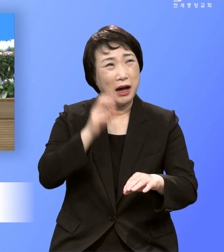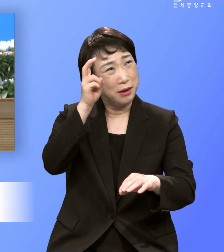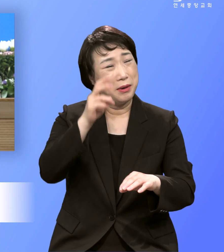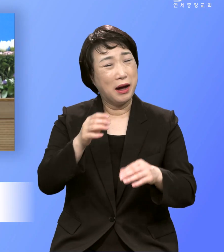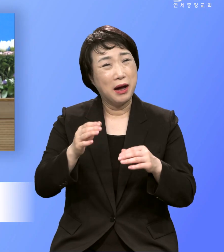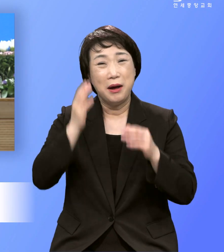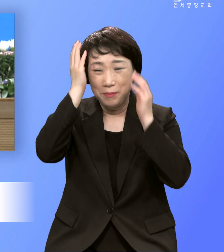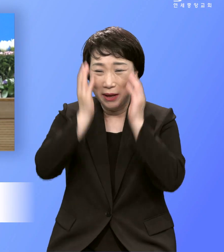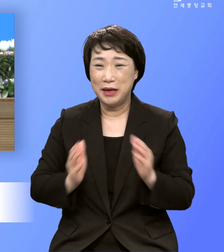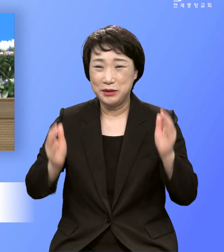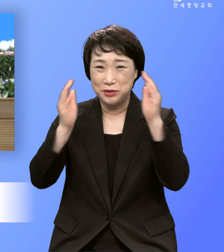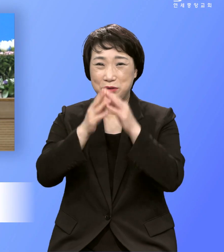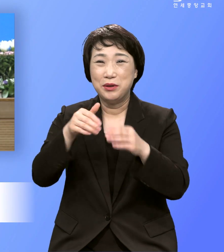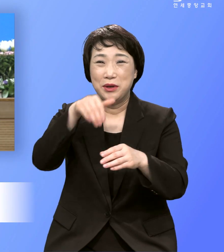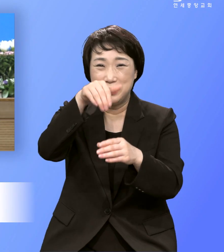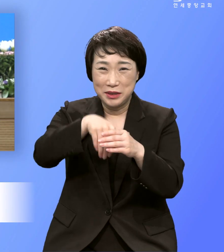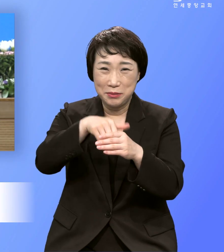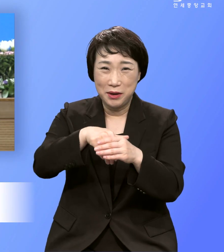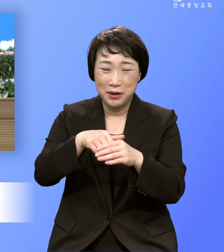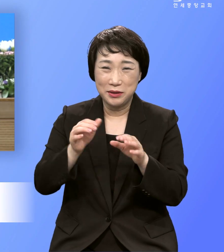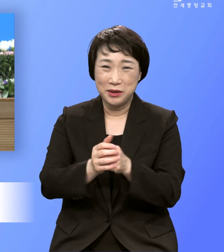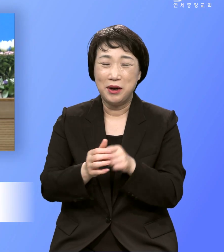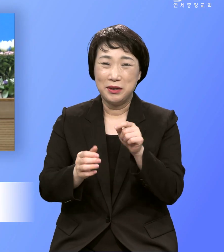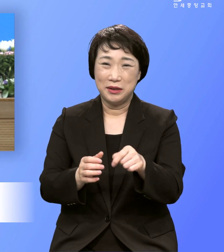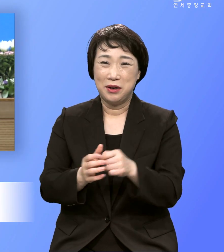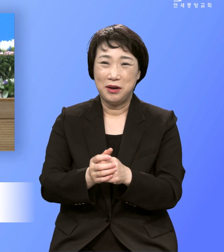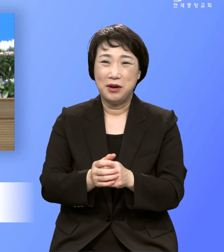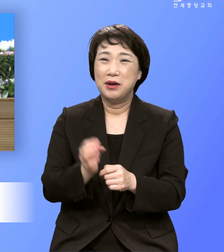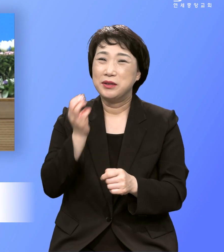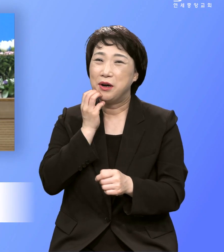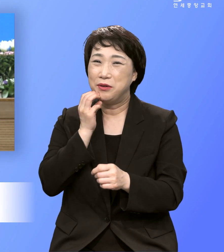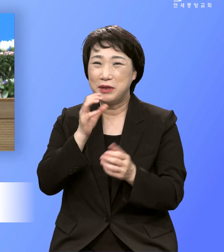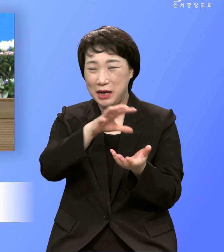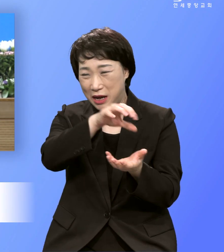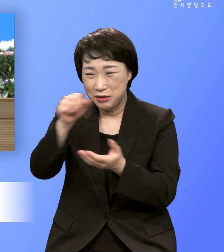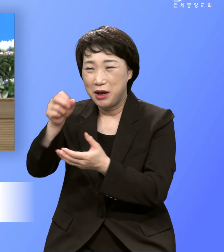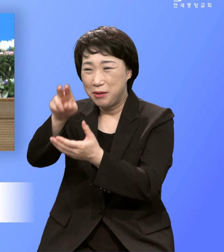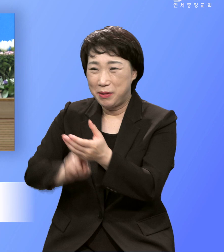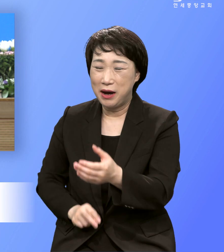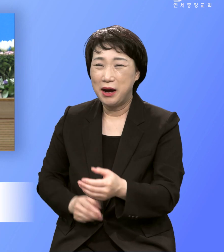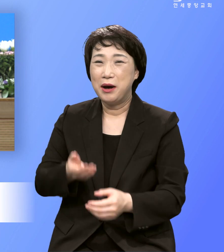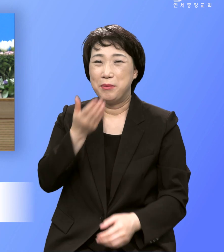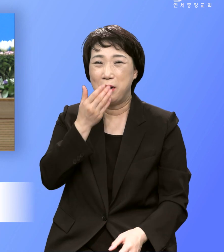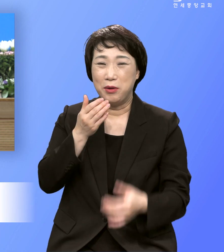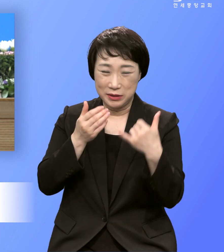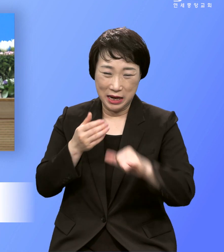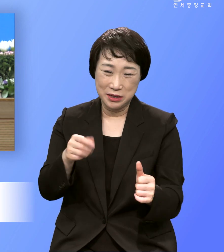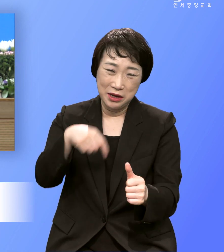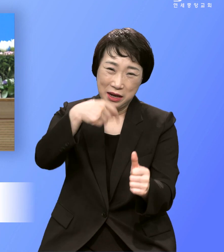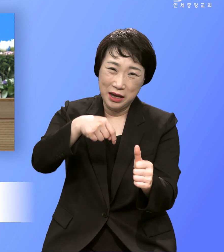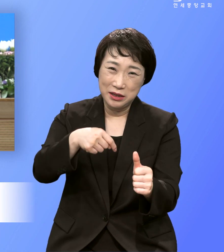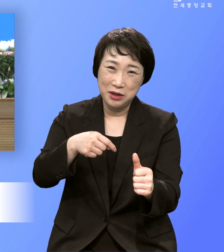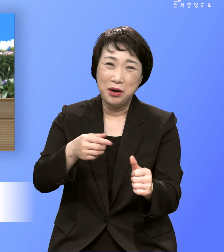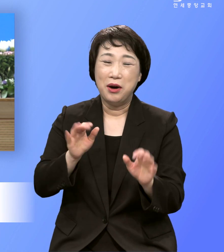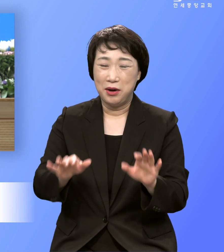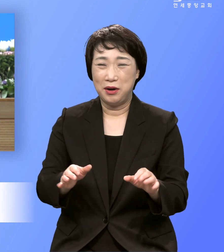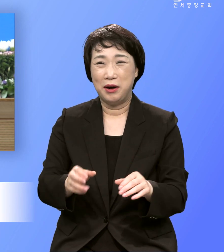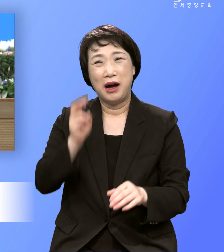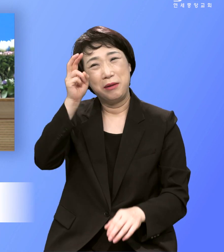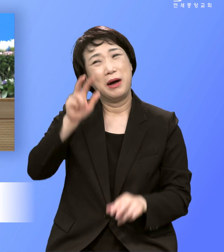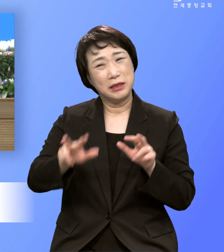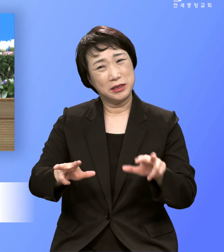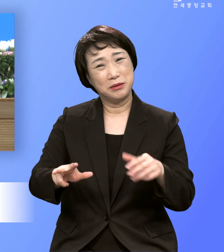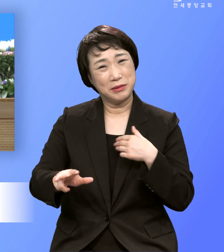배추 포기 이만한 거 추럭으로 실어다 서울다 팔아서 먹어서 애들 교육시키고 아마